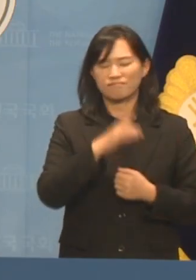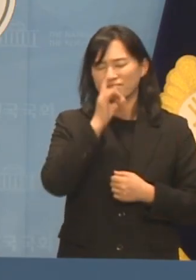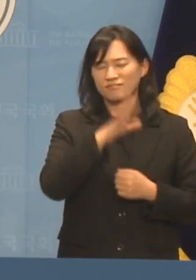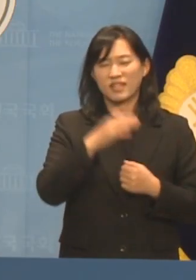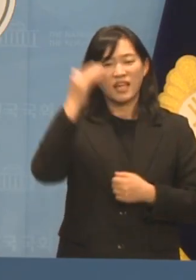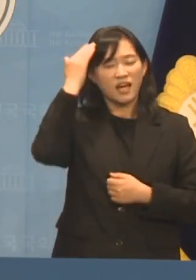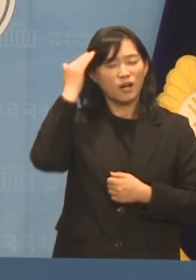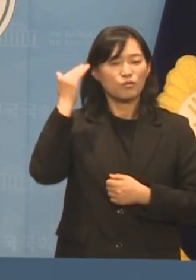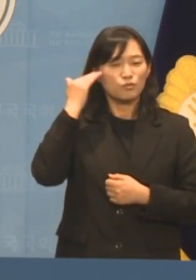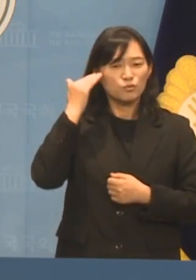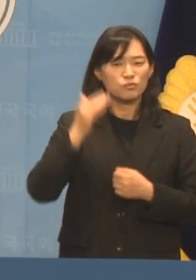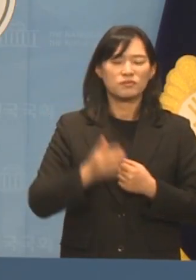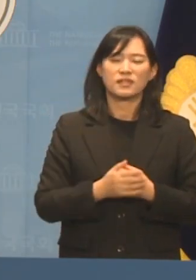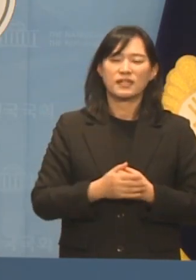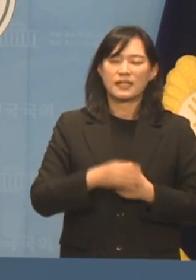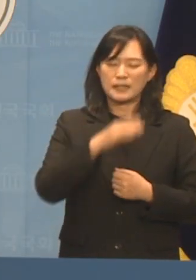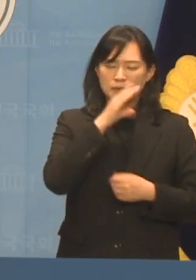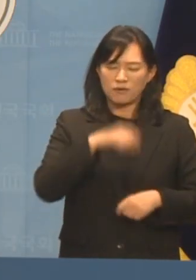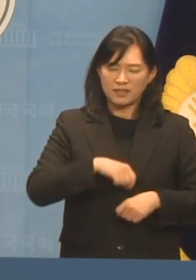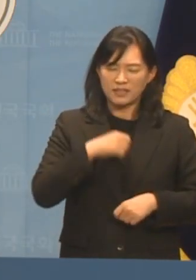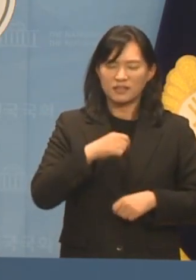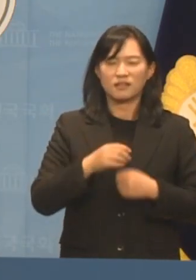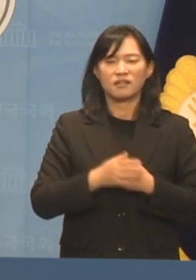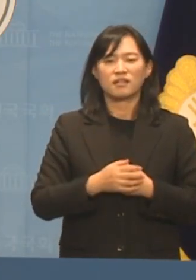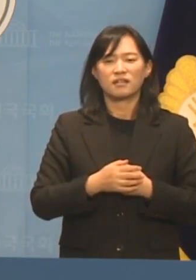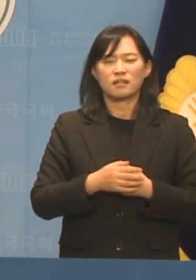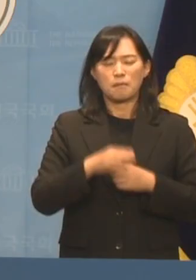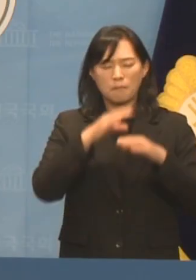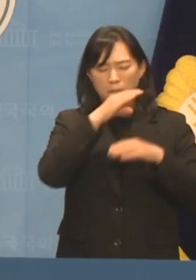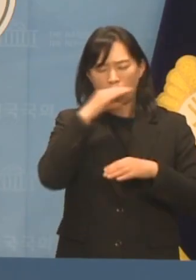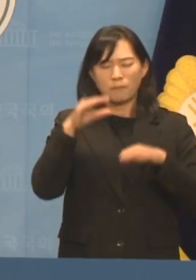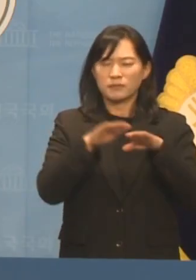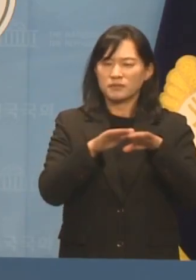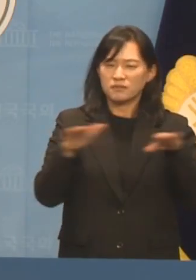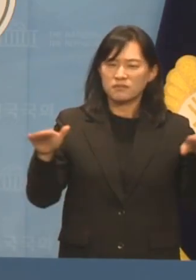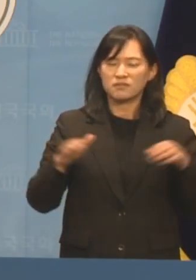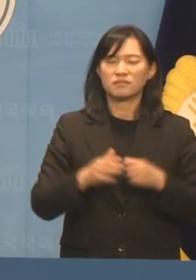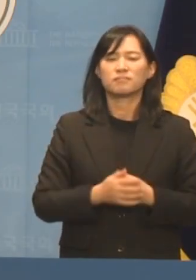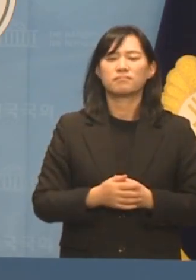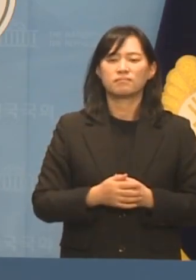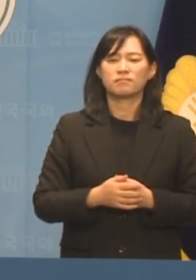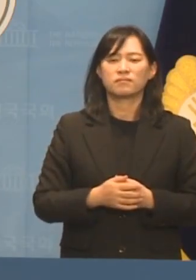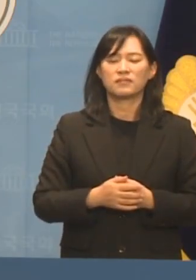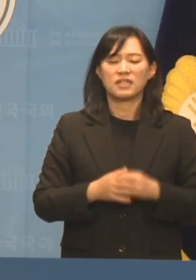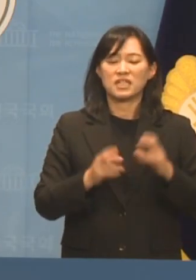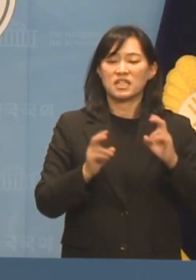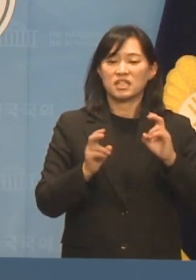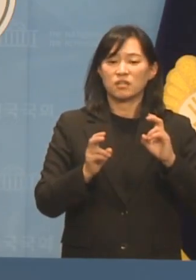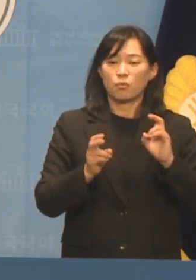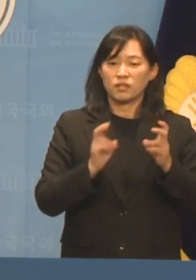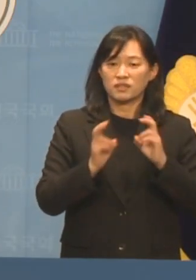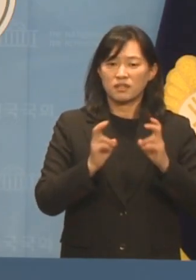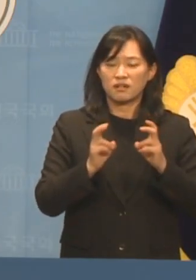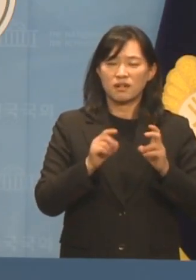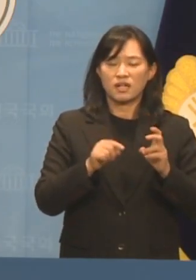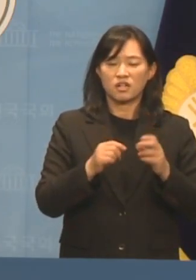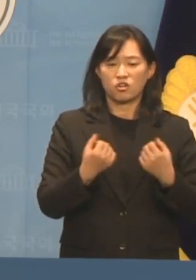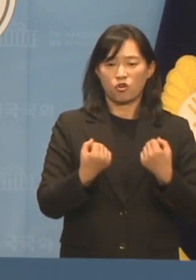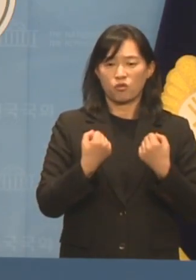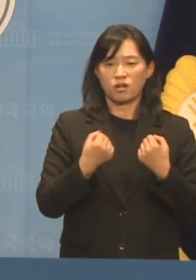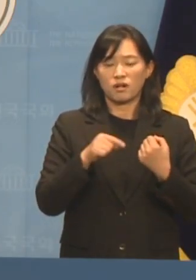대한민국의 정의, 자본시장의 공정성, 기업 생태계의